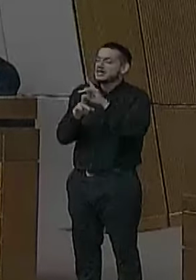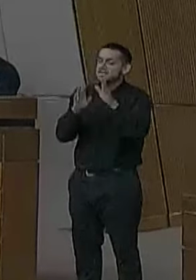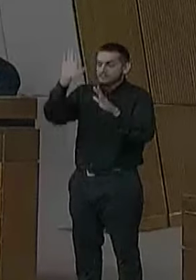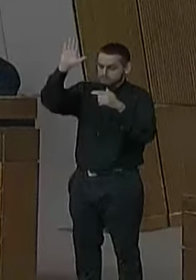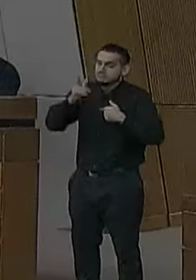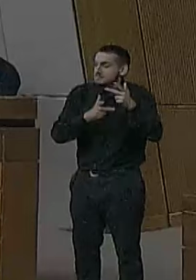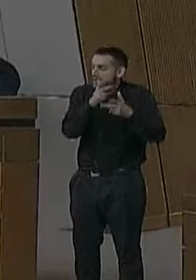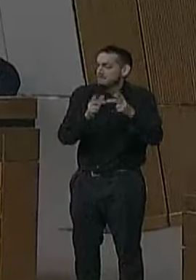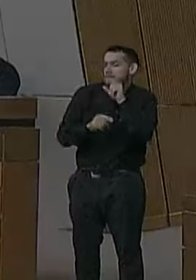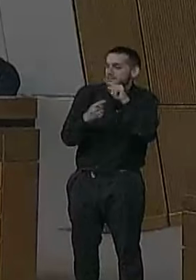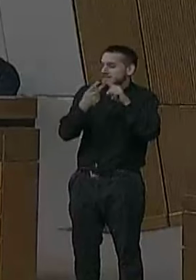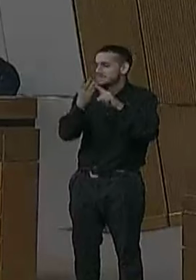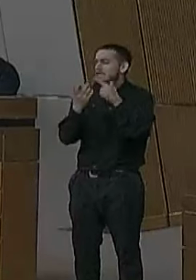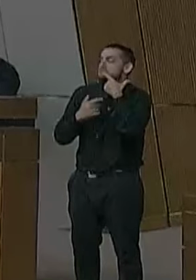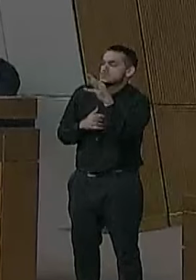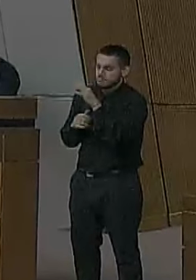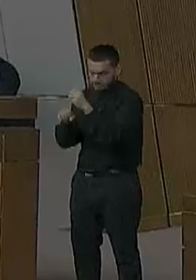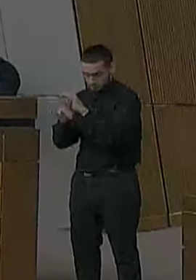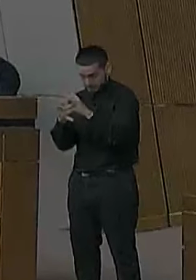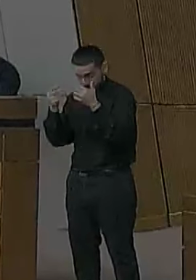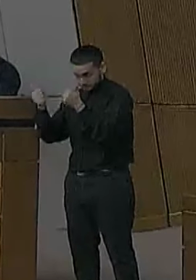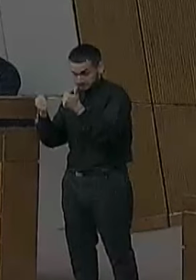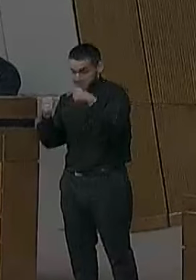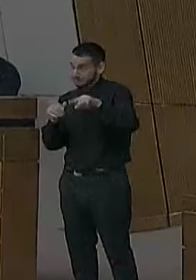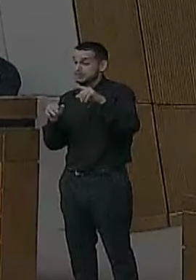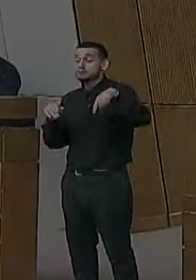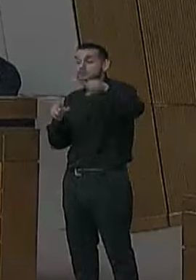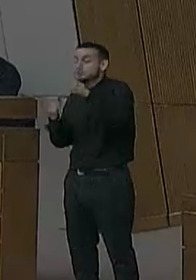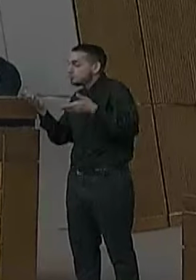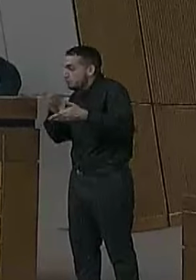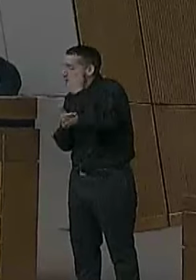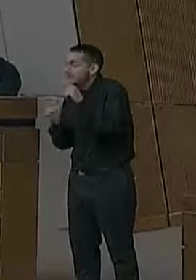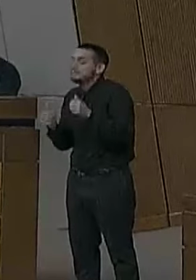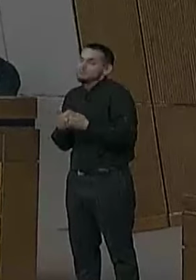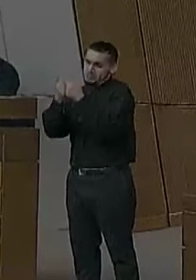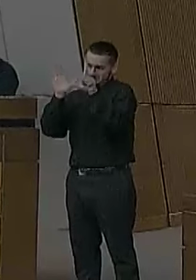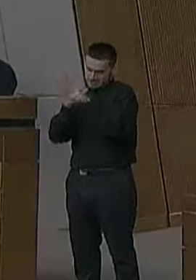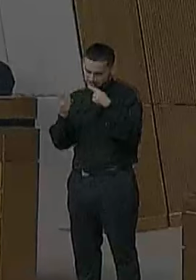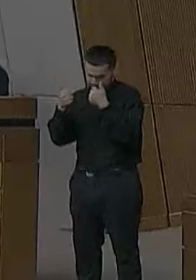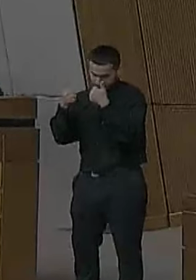nuestro punto de vista. Así que bienvenidos y que esto sea un éxito para todos.